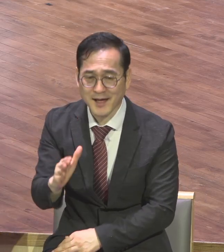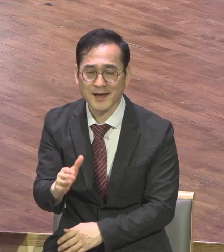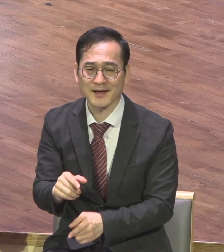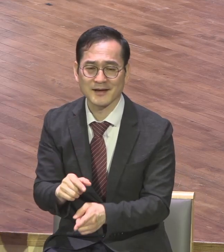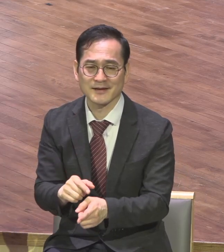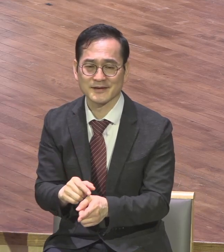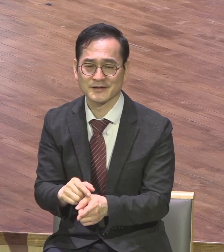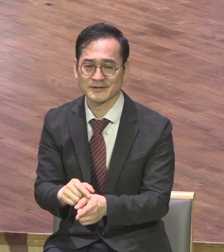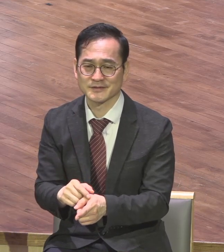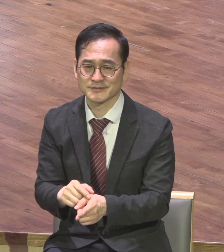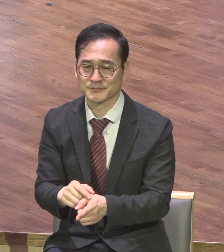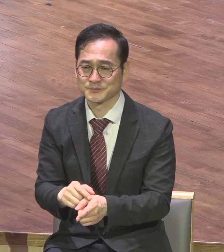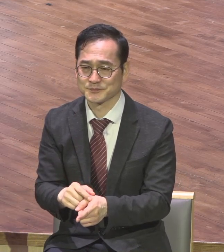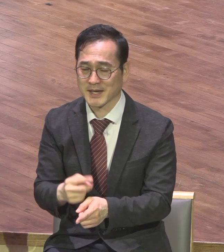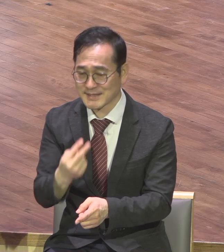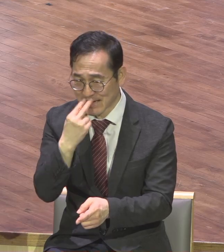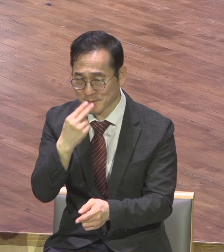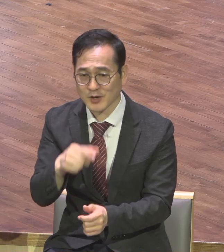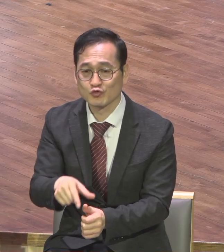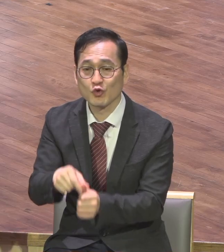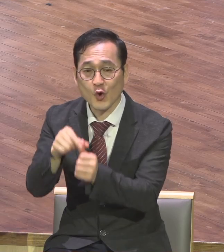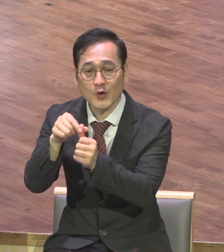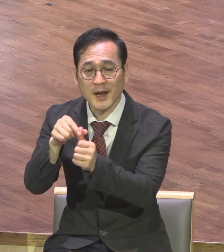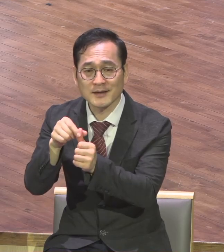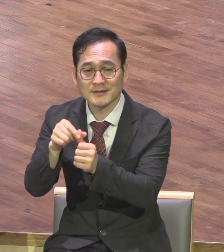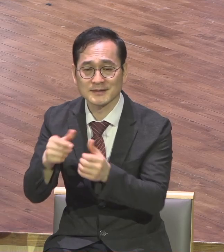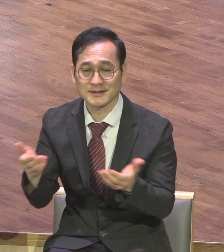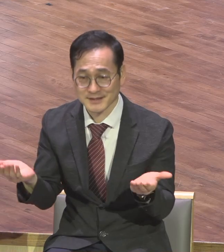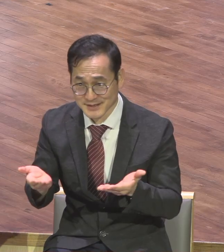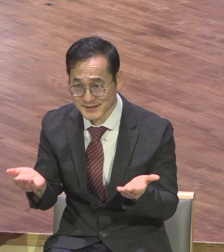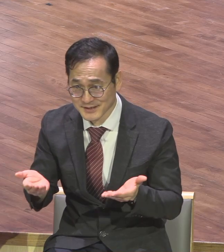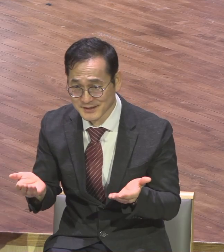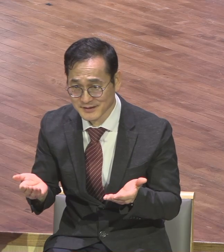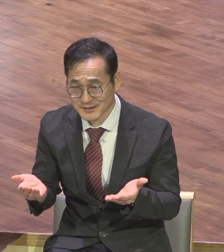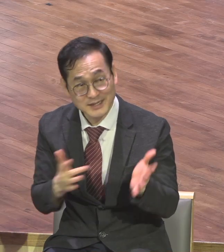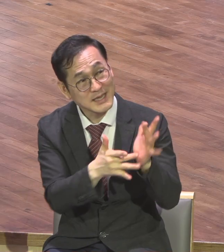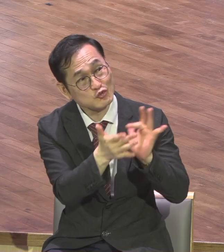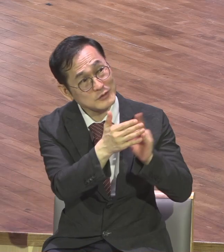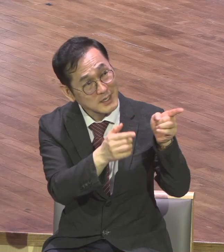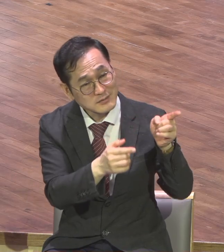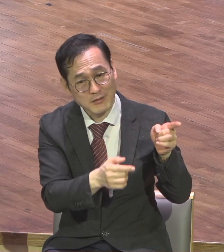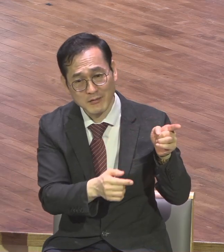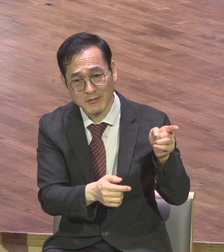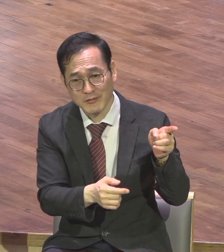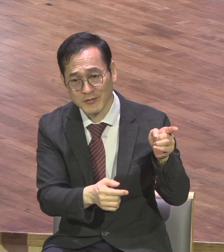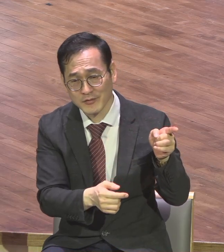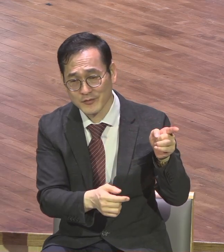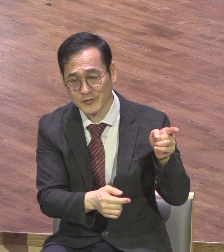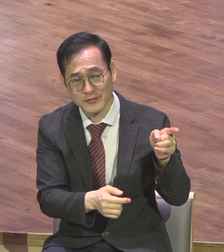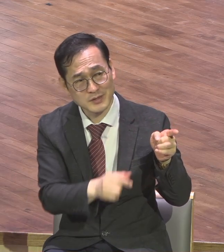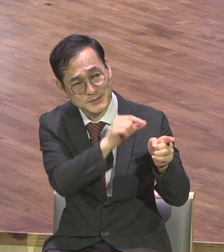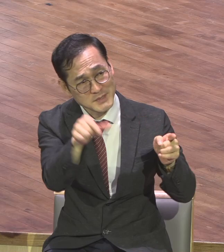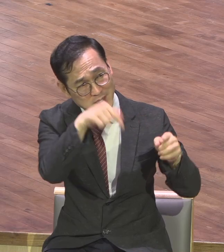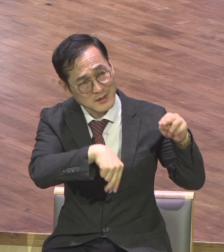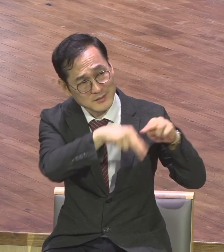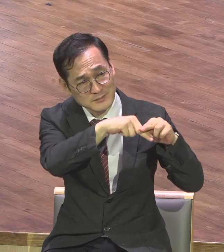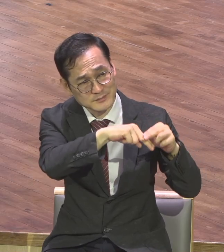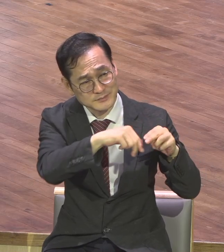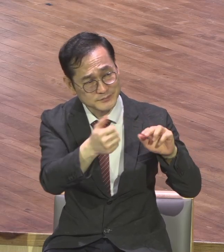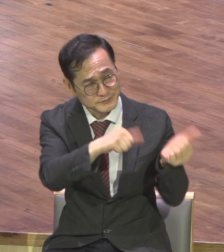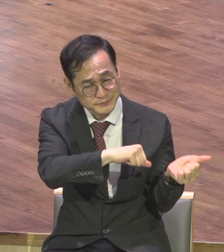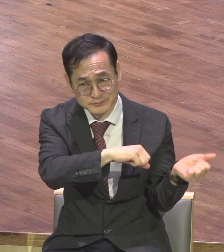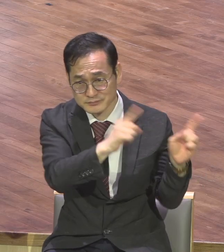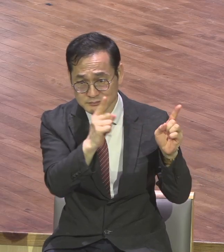뭐요? 생명 살리는 역사. 사람을 살리는, 생명 살리는 역사가 여러분 덜불처럼